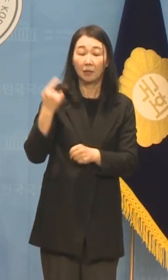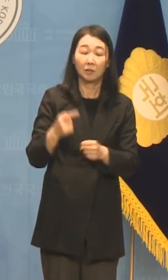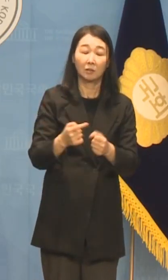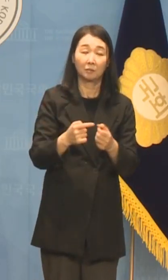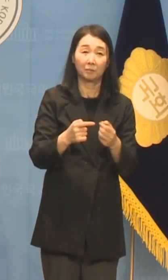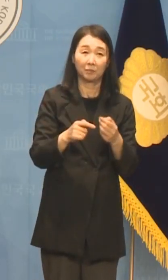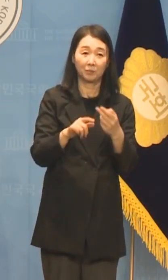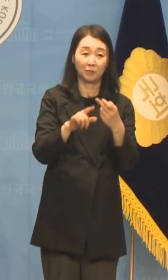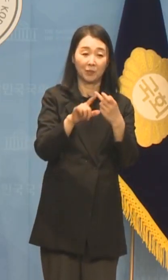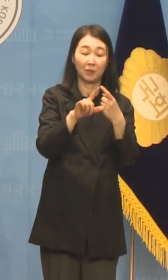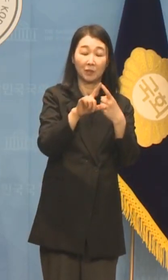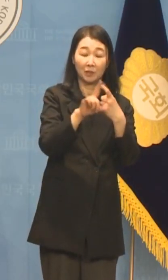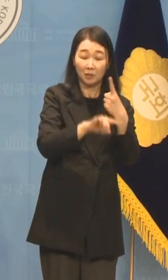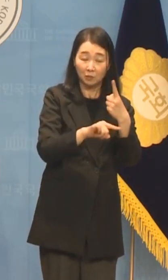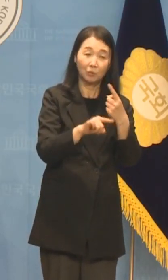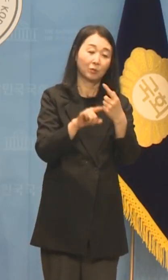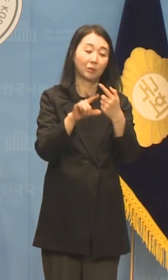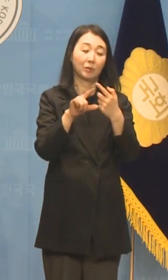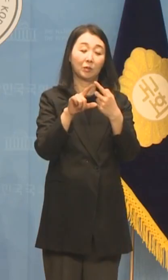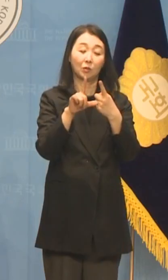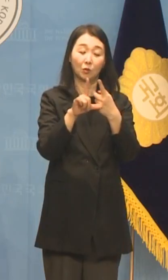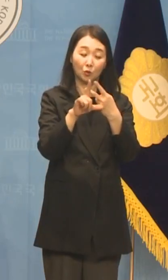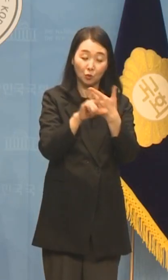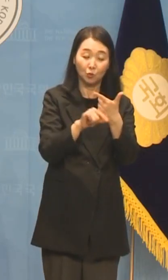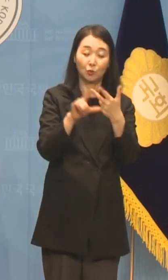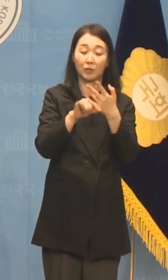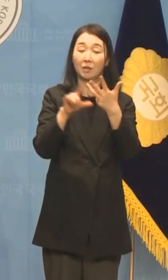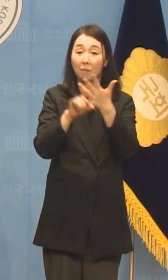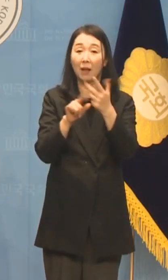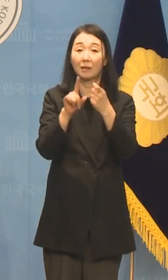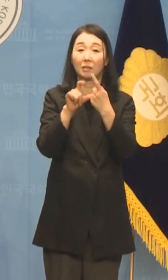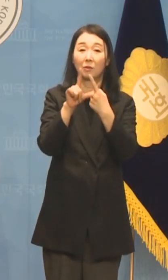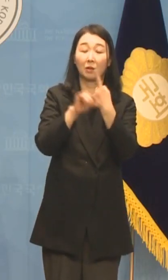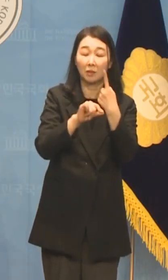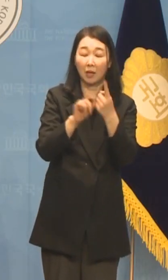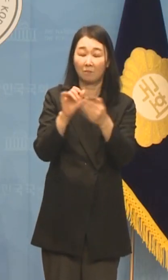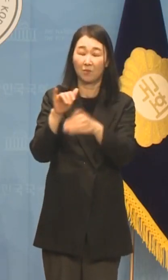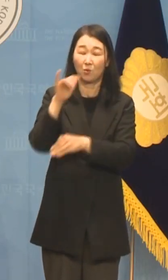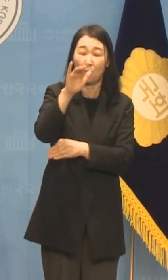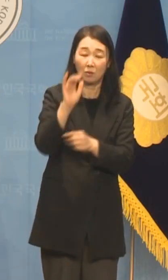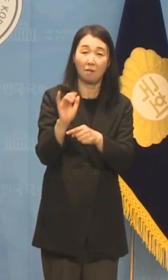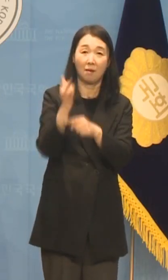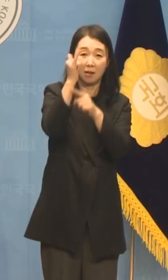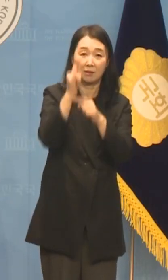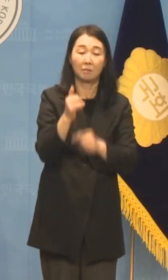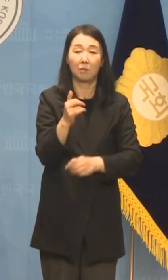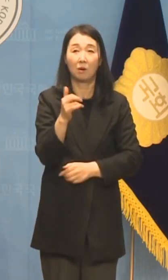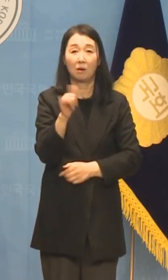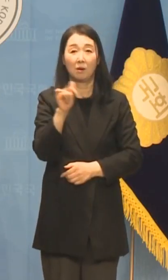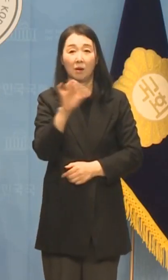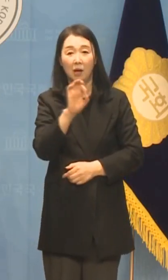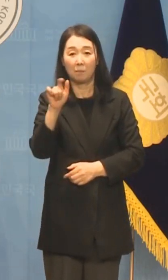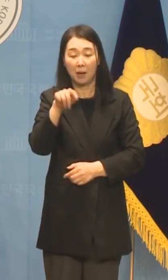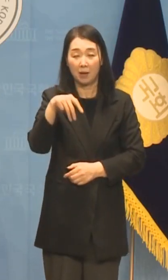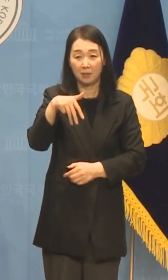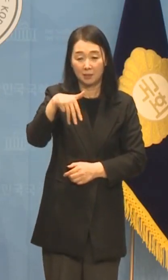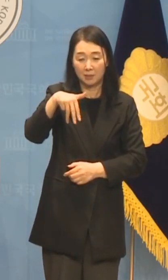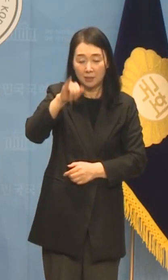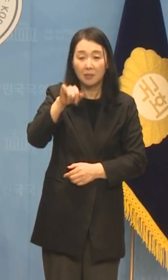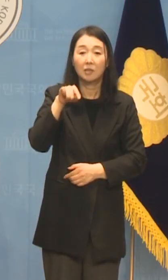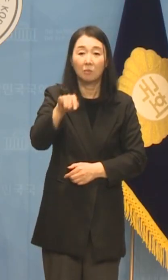8, 11월 등 총 4차례에 걸쳐 공격 헬기인 아파치 부대를 북방